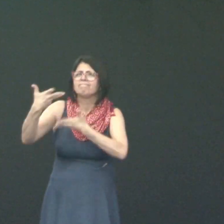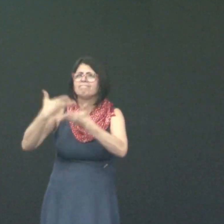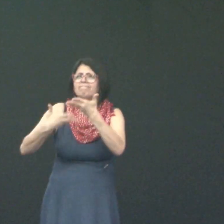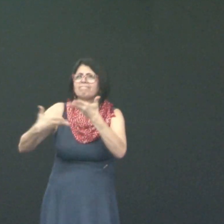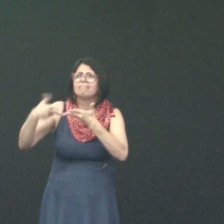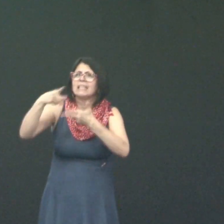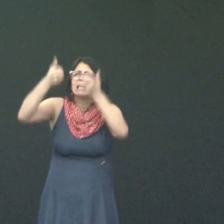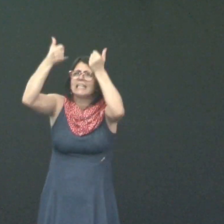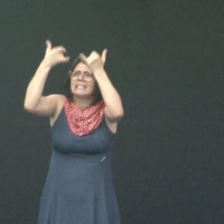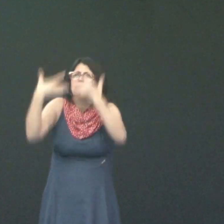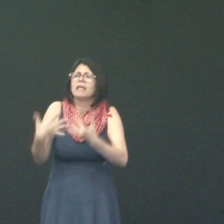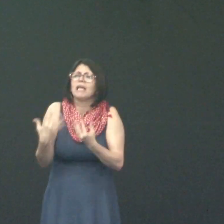da minha pesquisa,